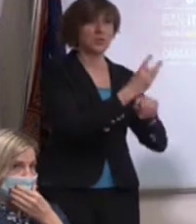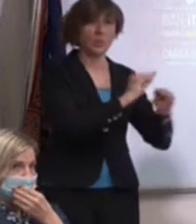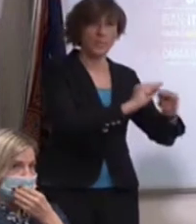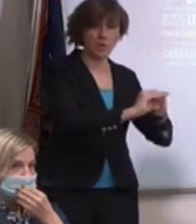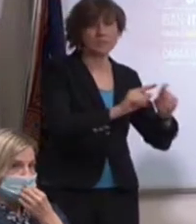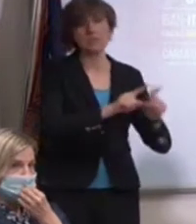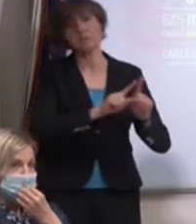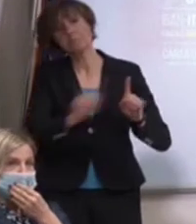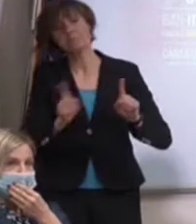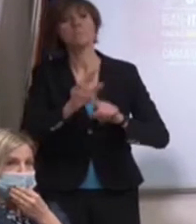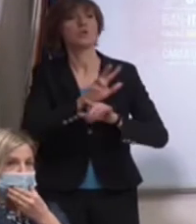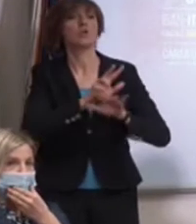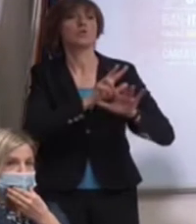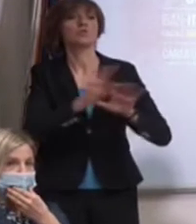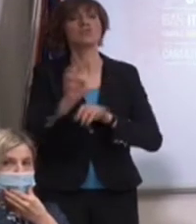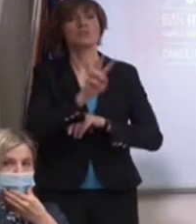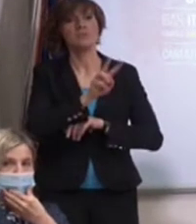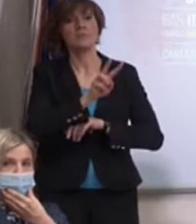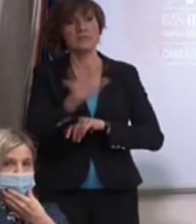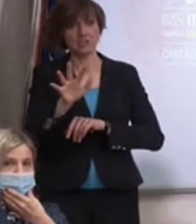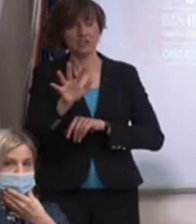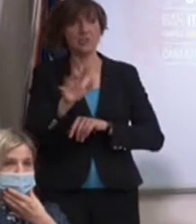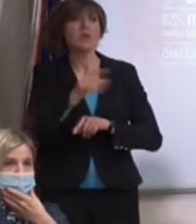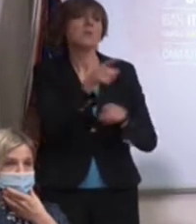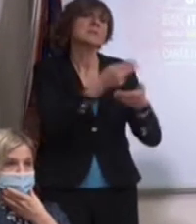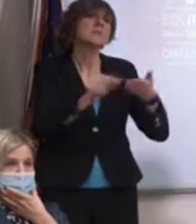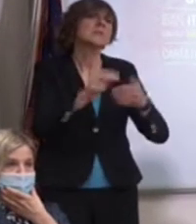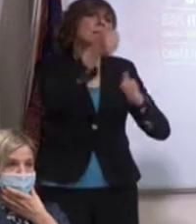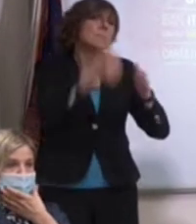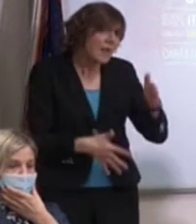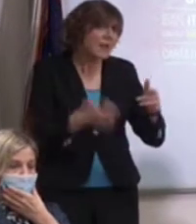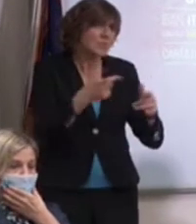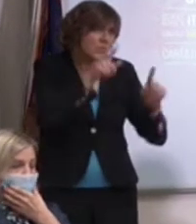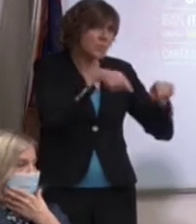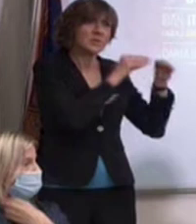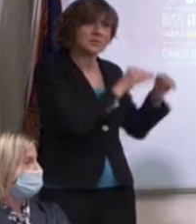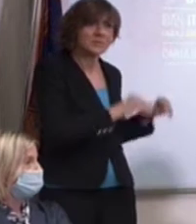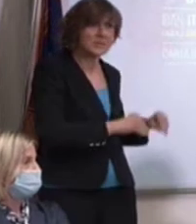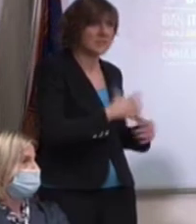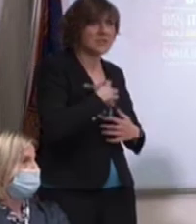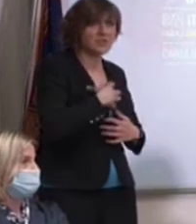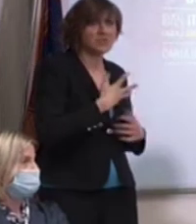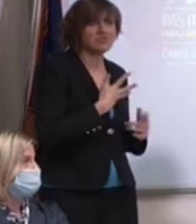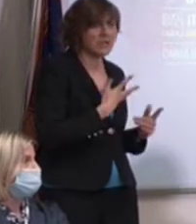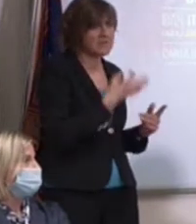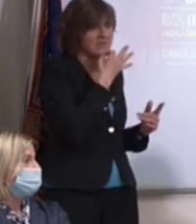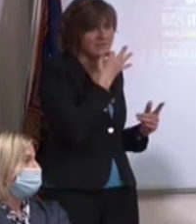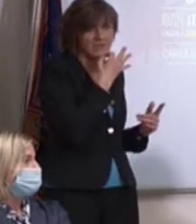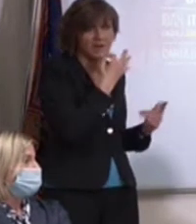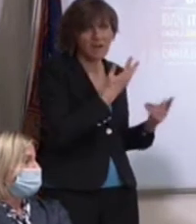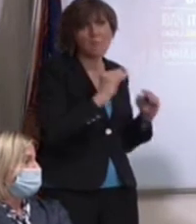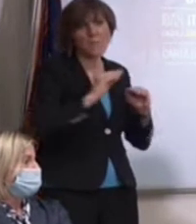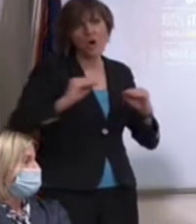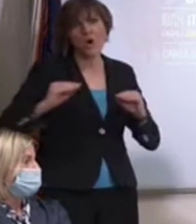signora sono stati rintracciati i passeggeri che viaggiavano a bordo del mezzo con lei otto di loro sono positivi e così anche il figlio